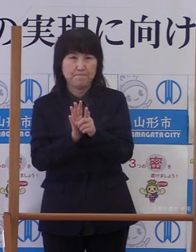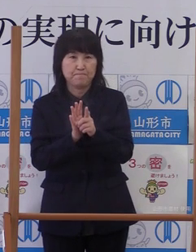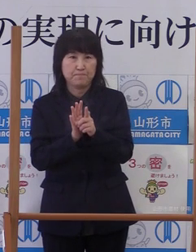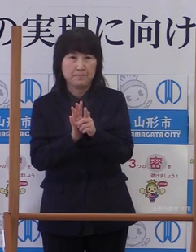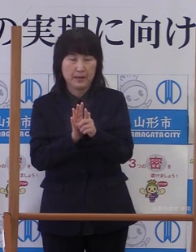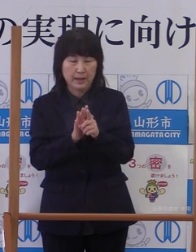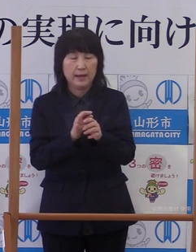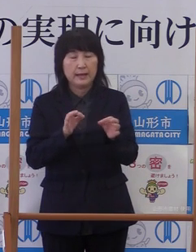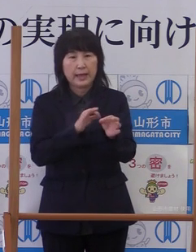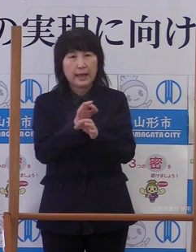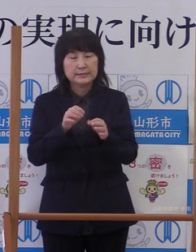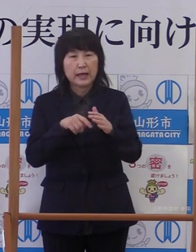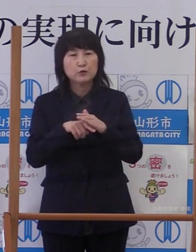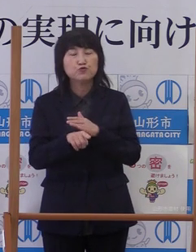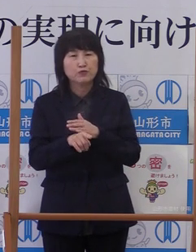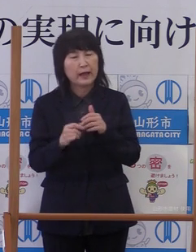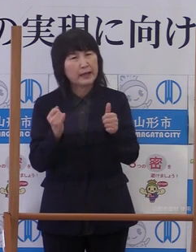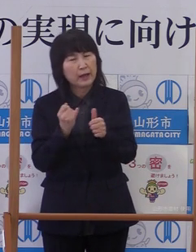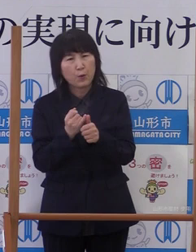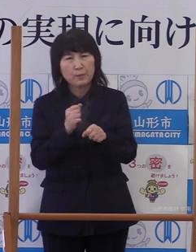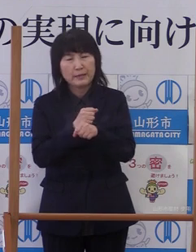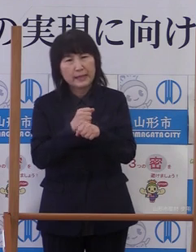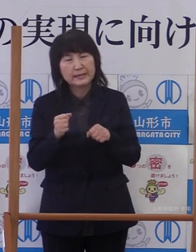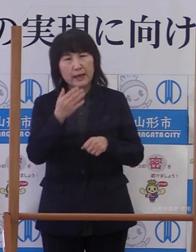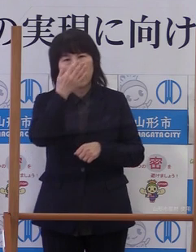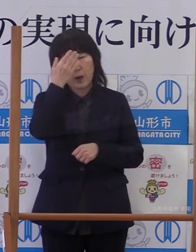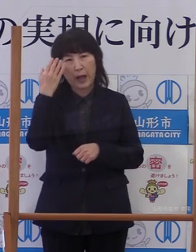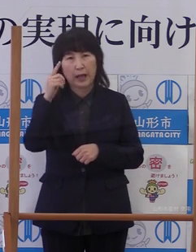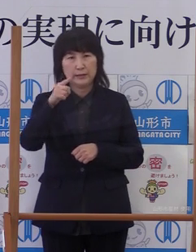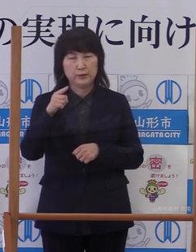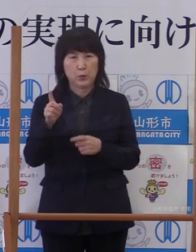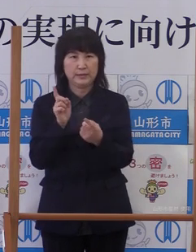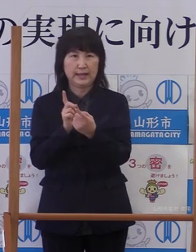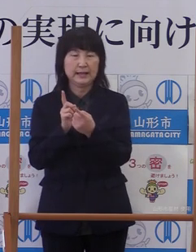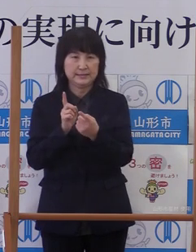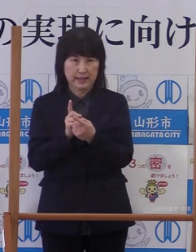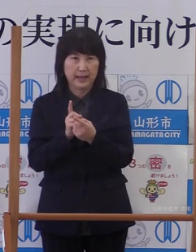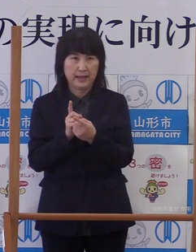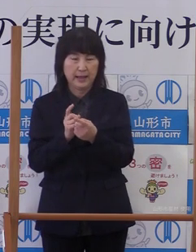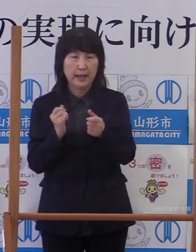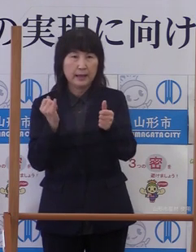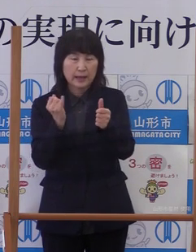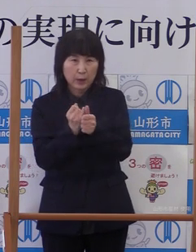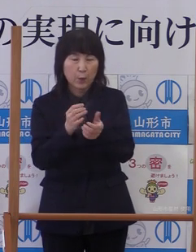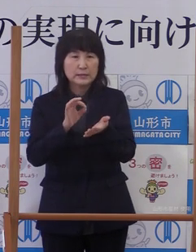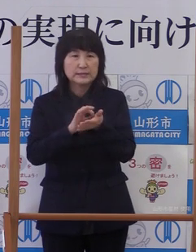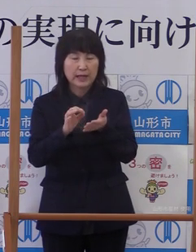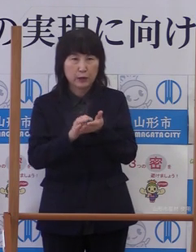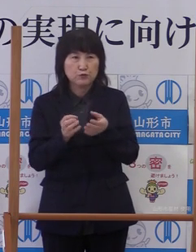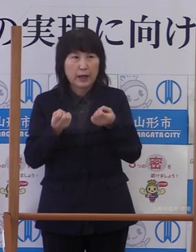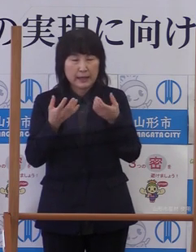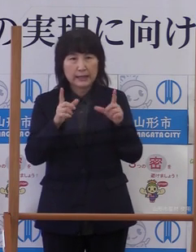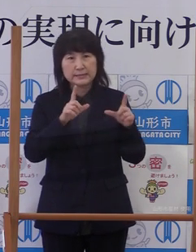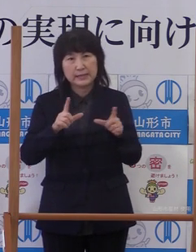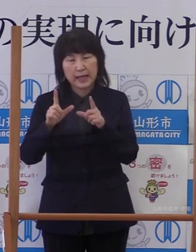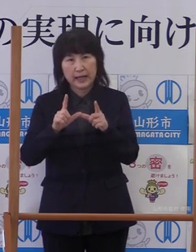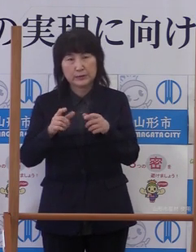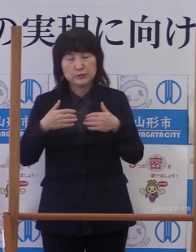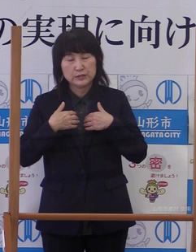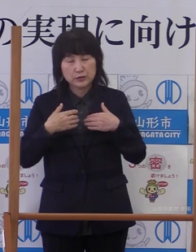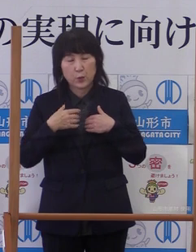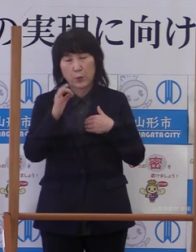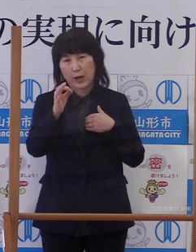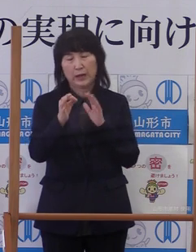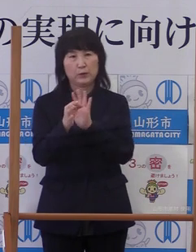経済的理由により結婚に踏み切れない若年層に対し、結婚に伴う新生活に必要な費用を支援